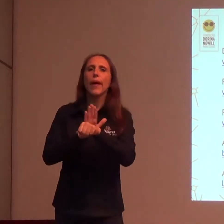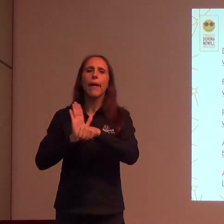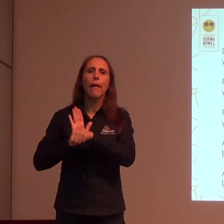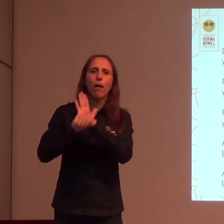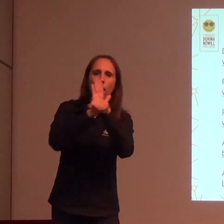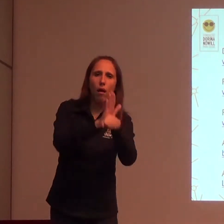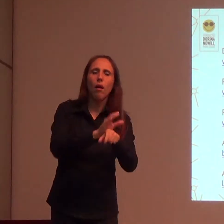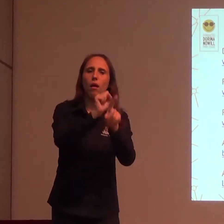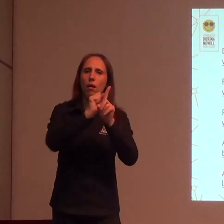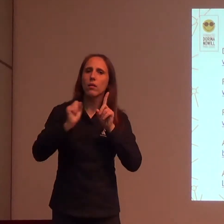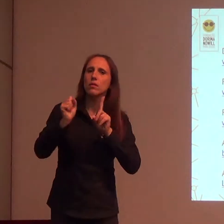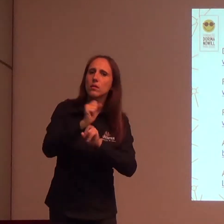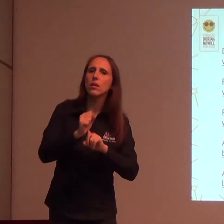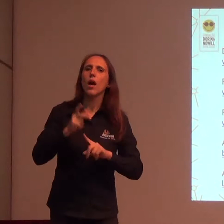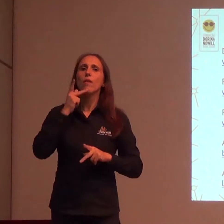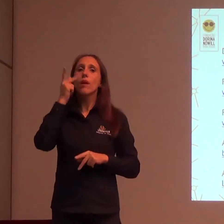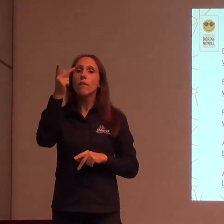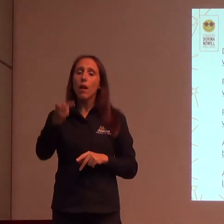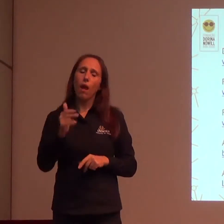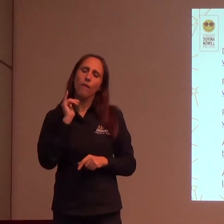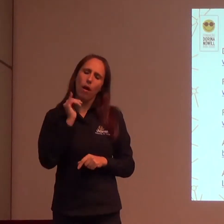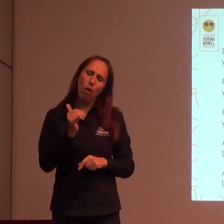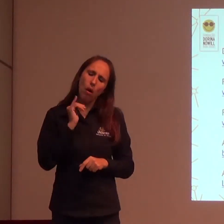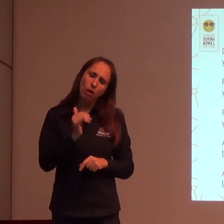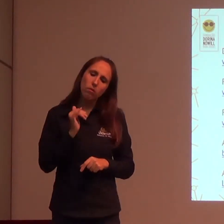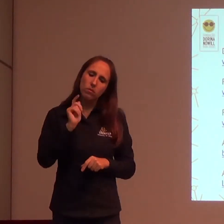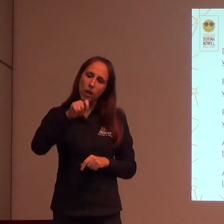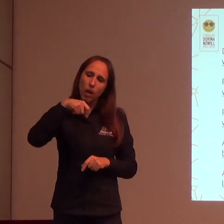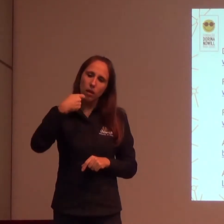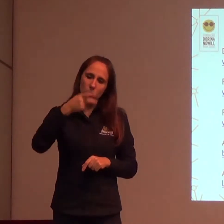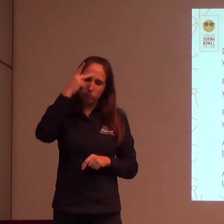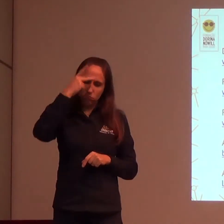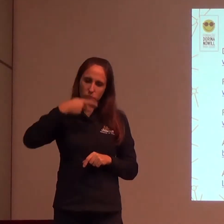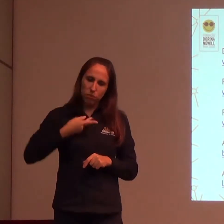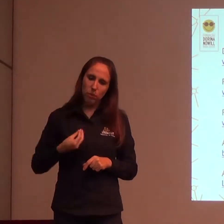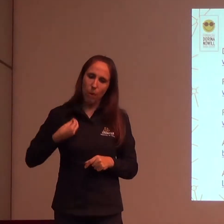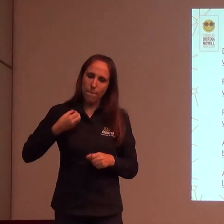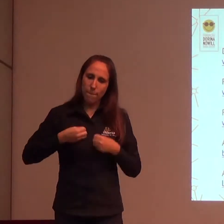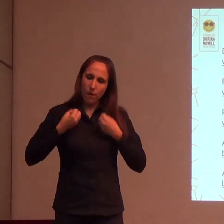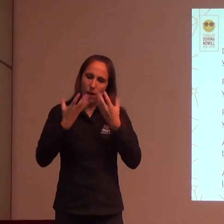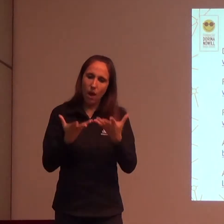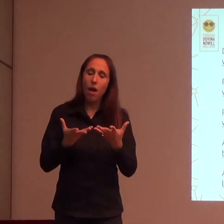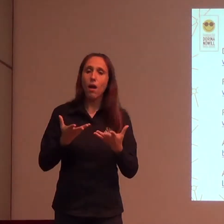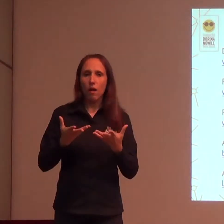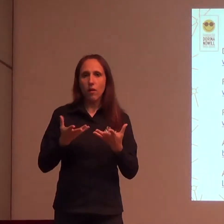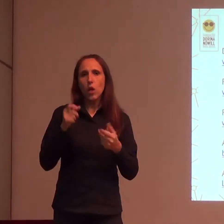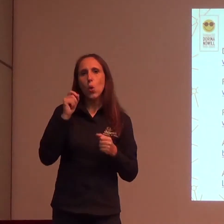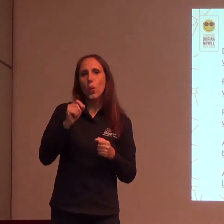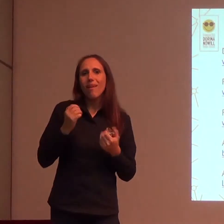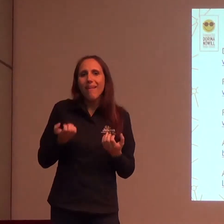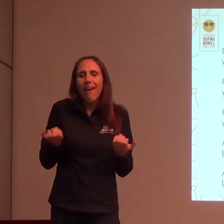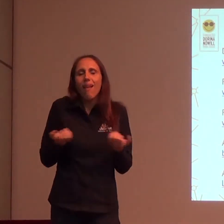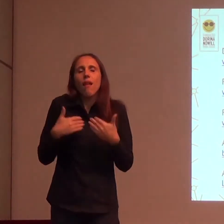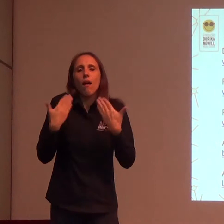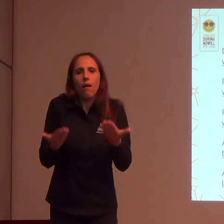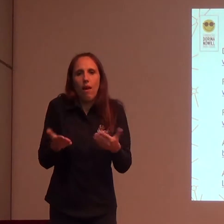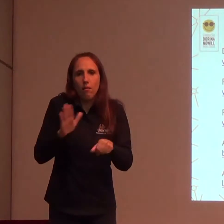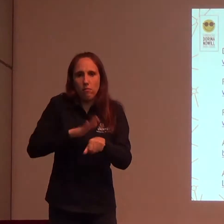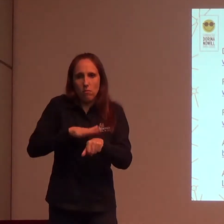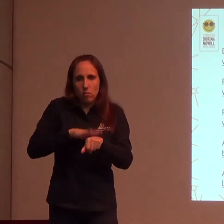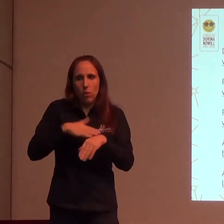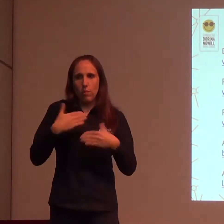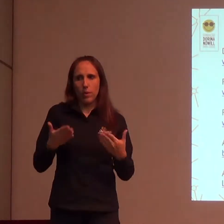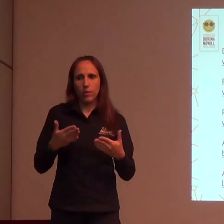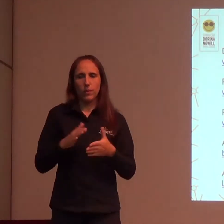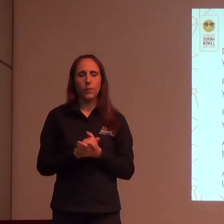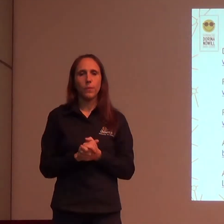psicólogo, e vai dizer, vai contar um pouquinho sobre ela e o que ela está disposta para aquele momento. Então tem pessoas que vai